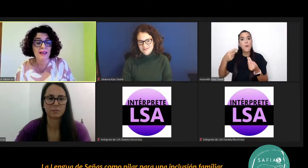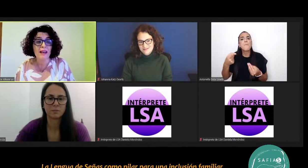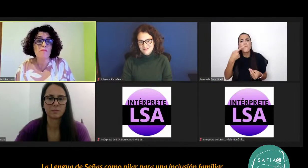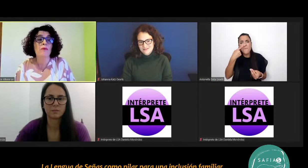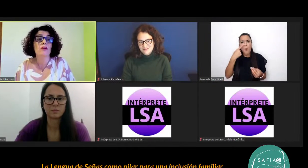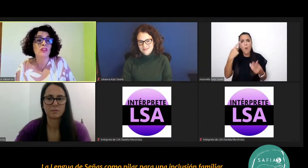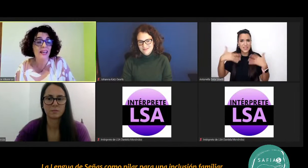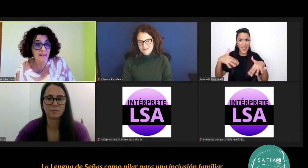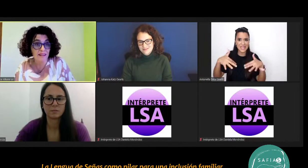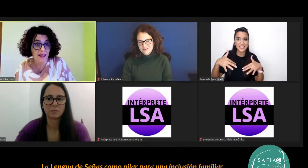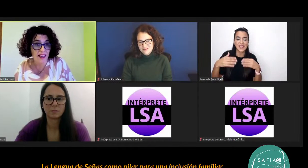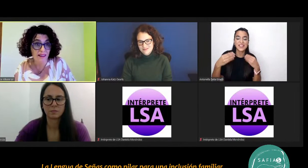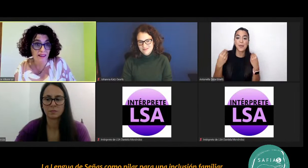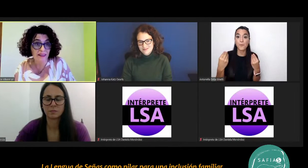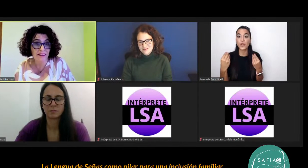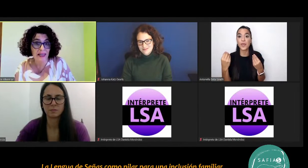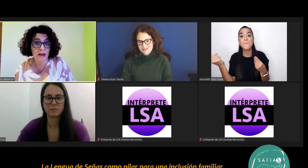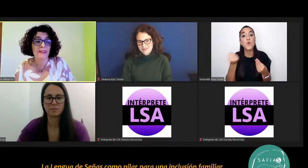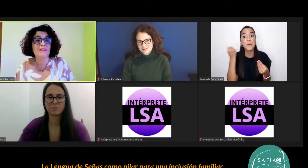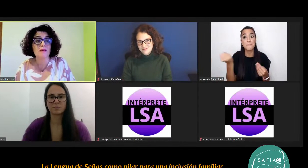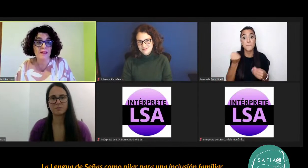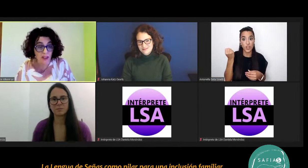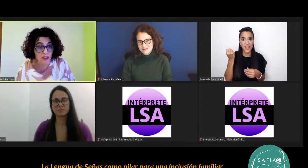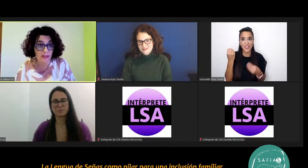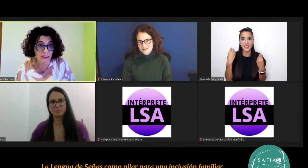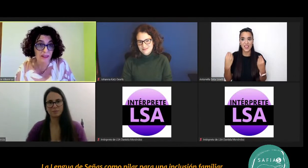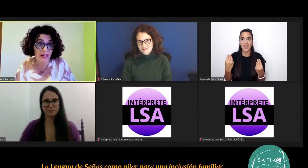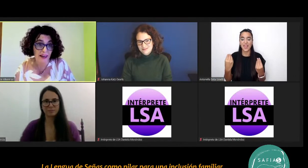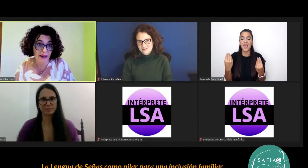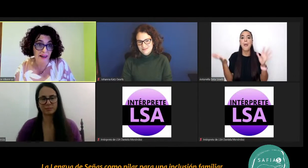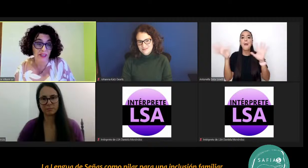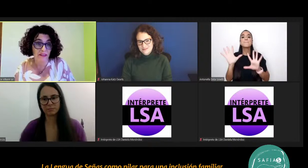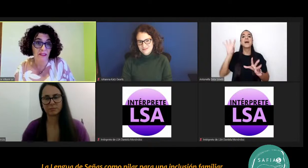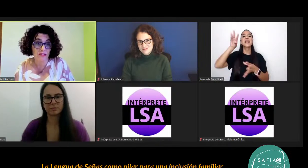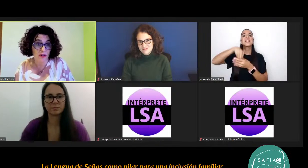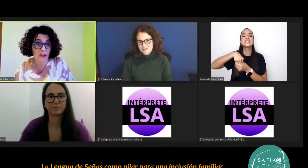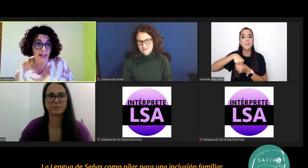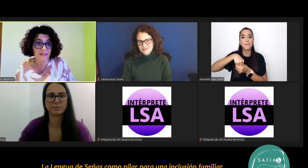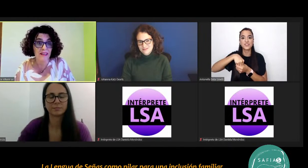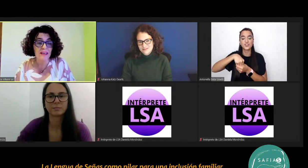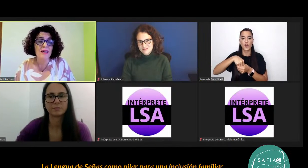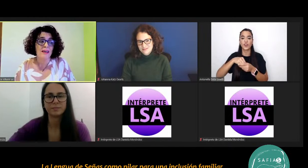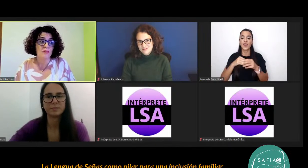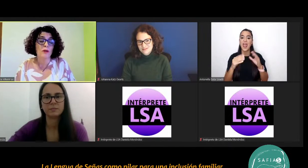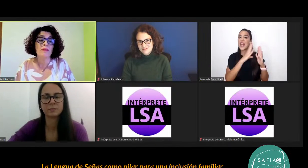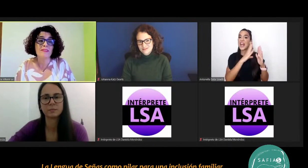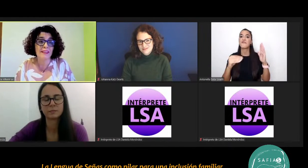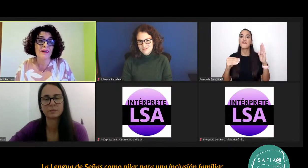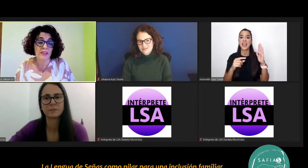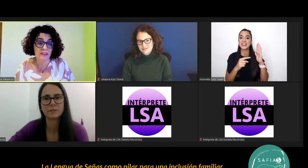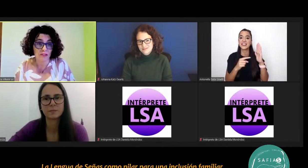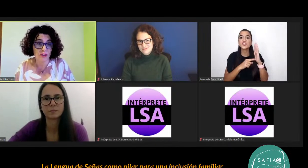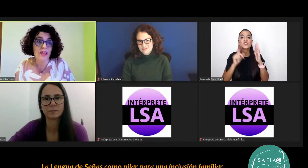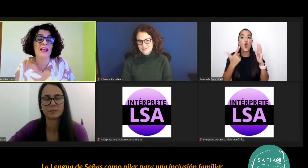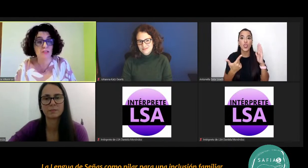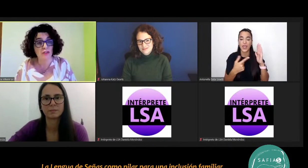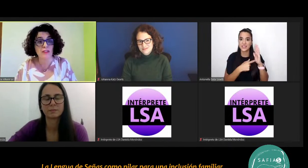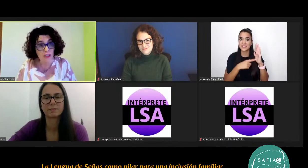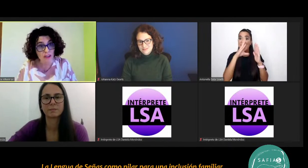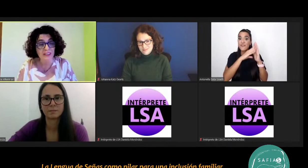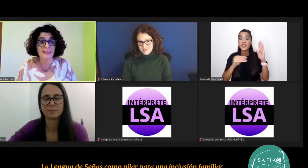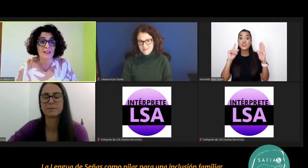interesante la importancia de la participación de las referentes sordas. Estuvieron presentes referentes sordas